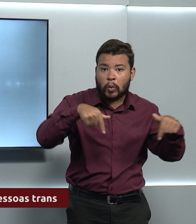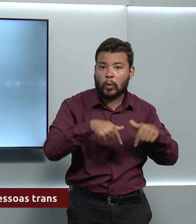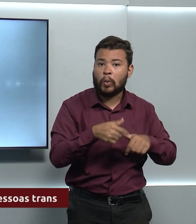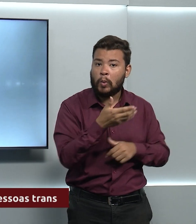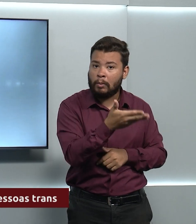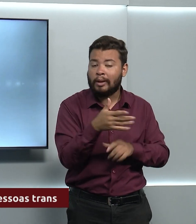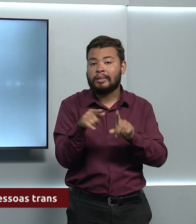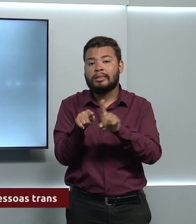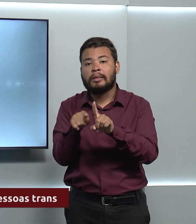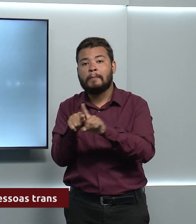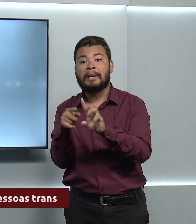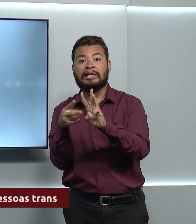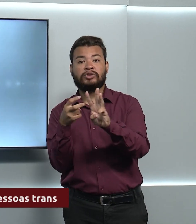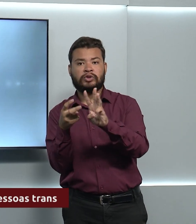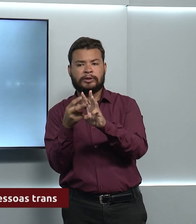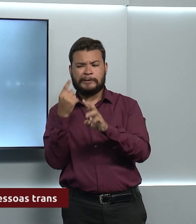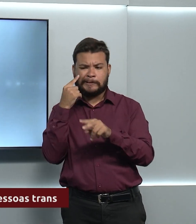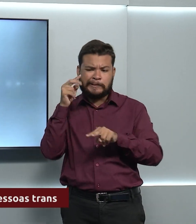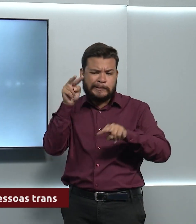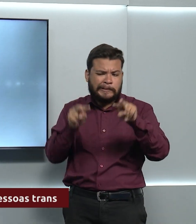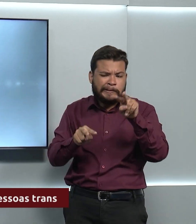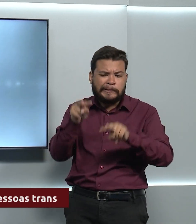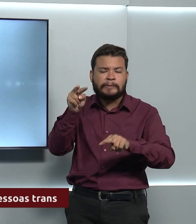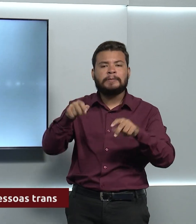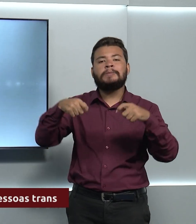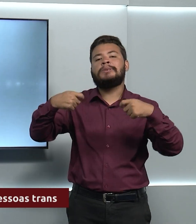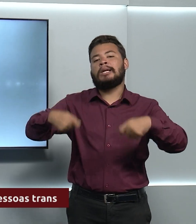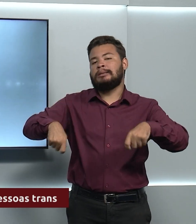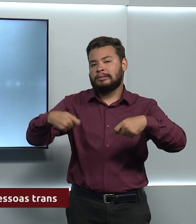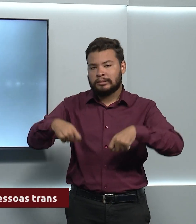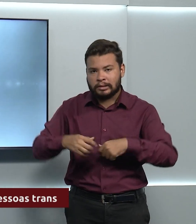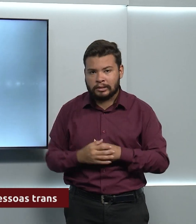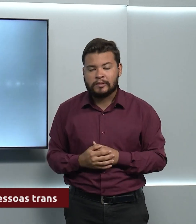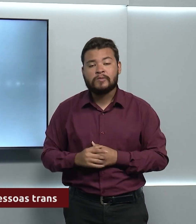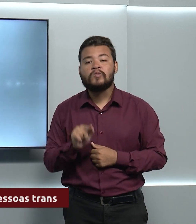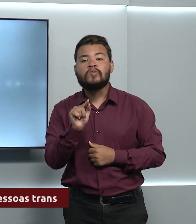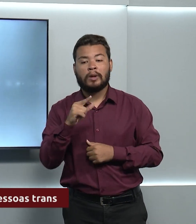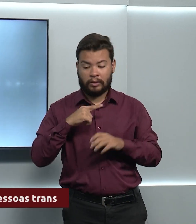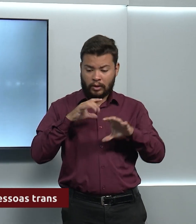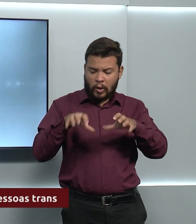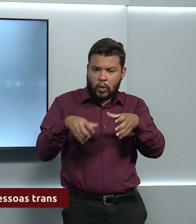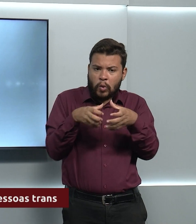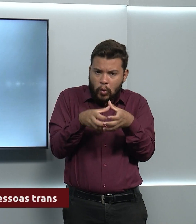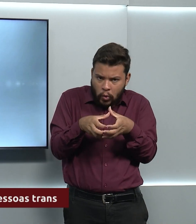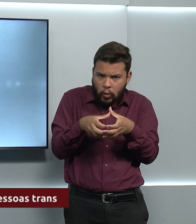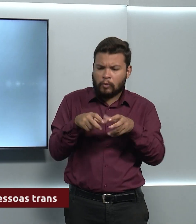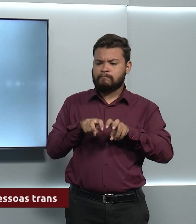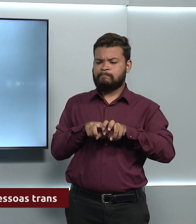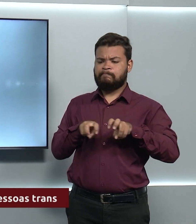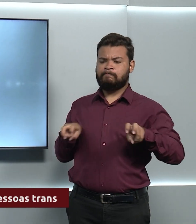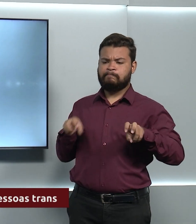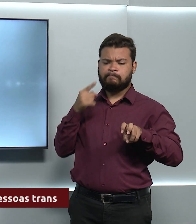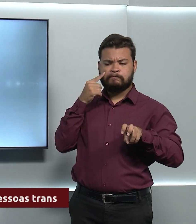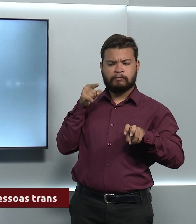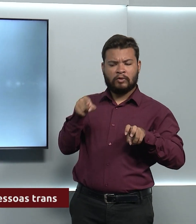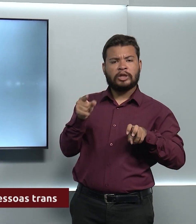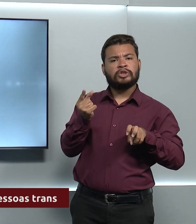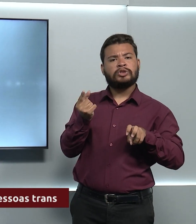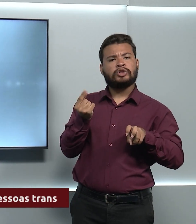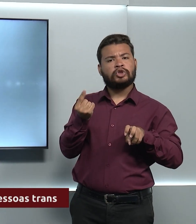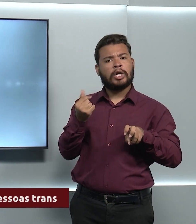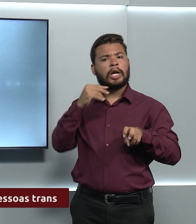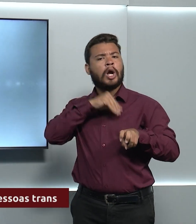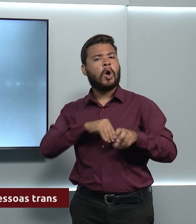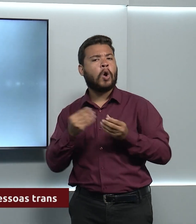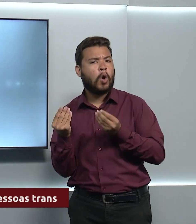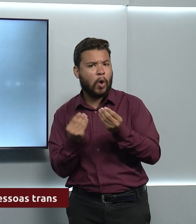e indígena, né? Essas pessoas vão passar primeiro por uma comissão de verificação da condição socioeconômica, e